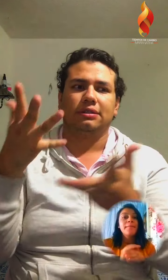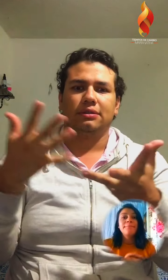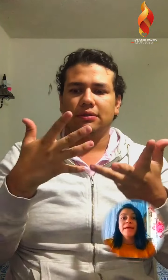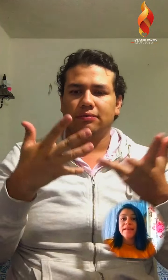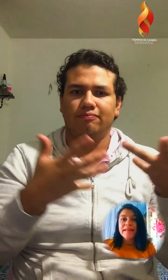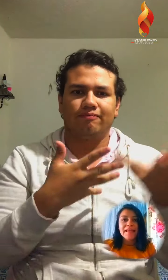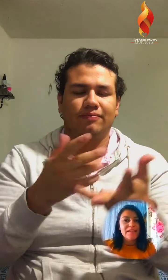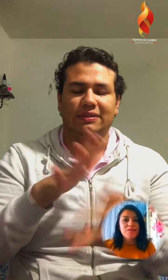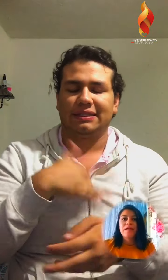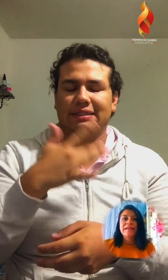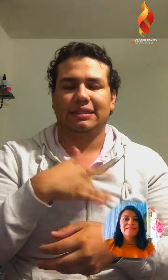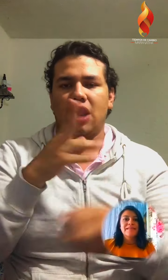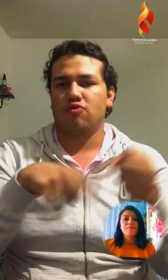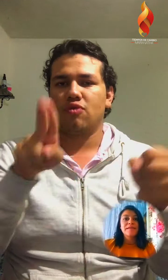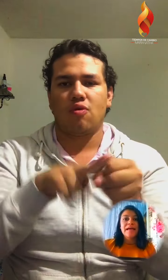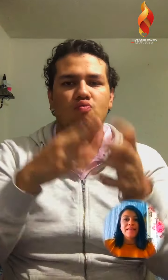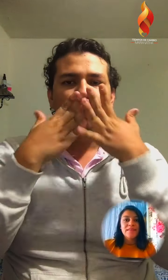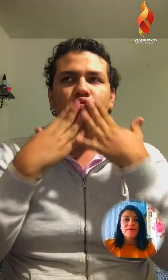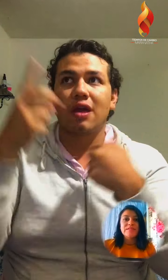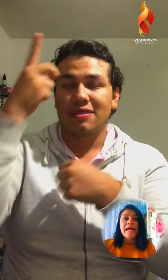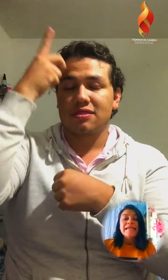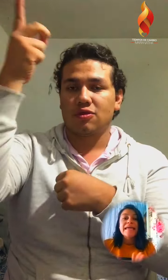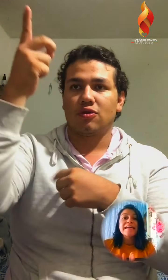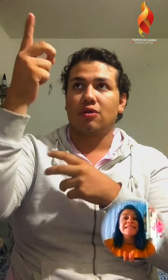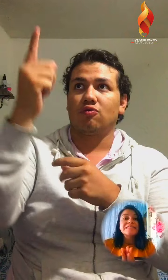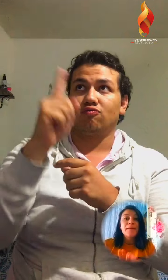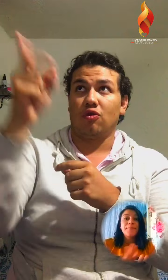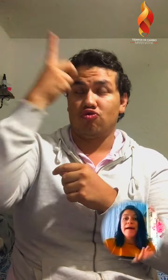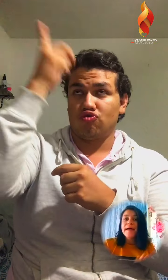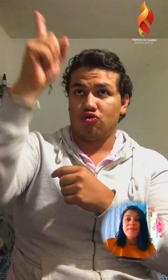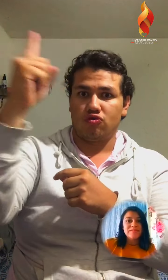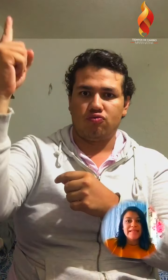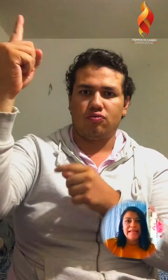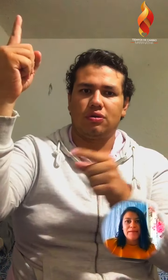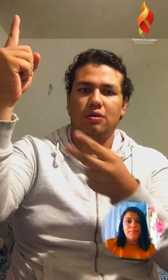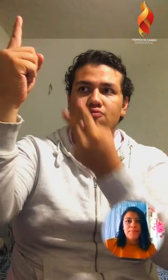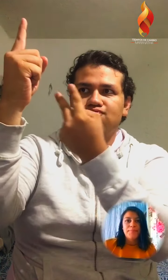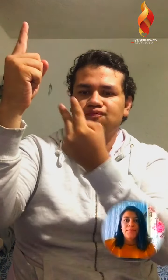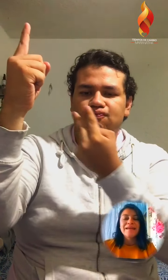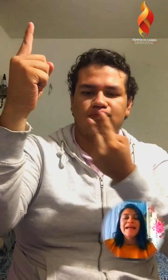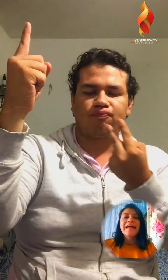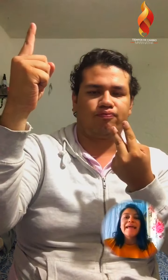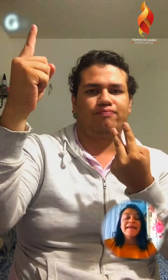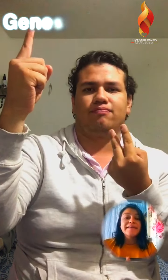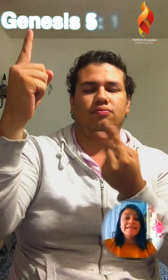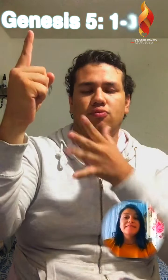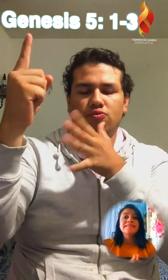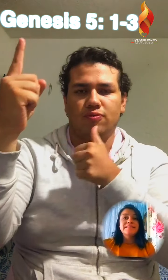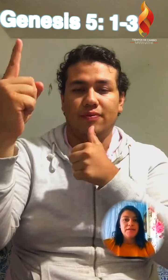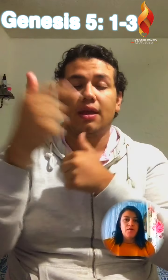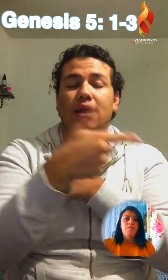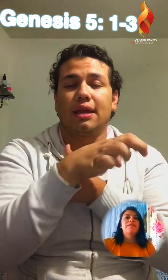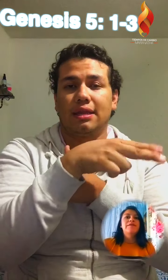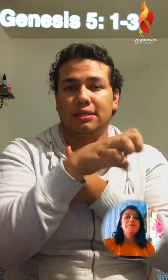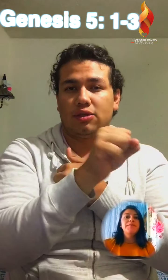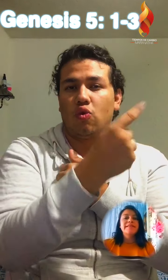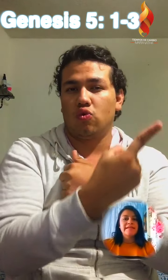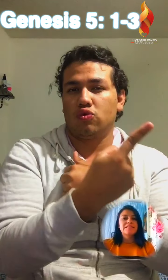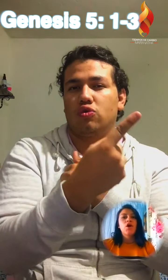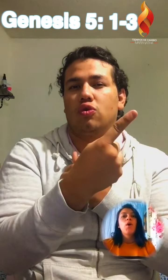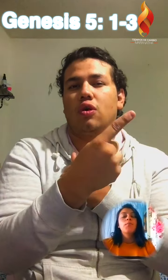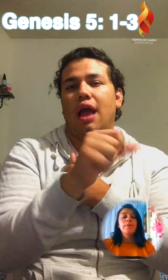ellos pierden la naturaleza divina de Dios, quedan separados de Él. En Génesis 5, del